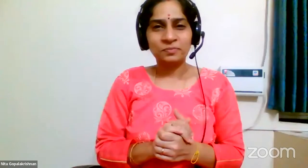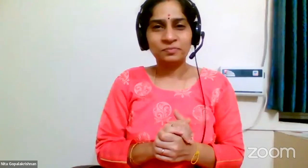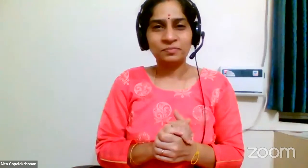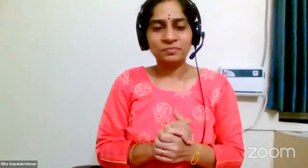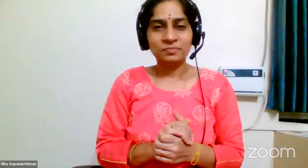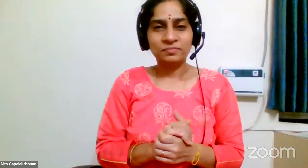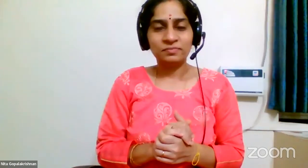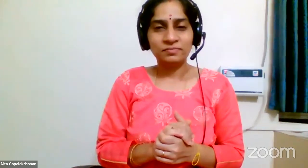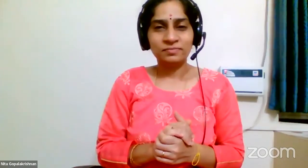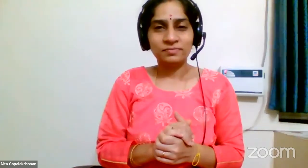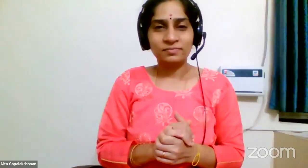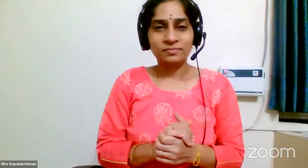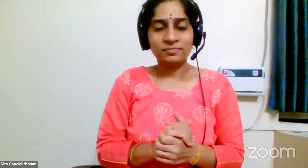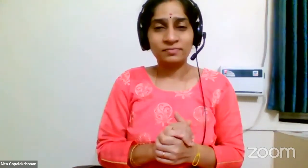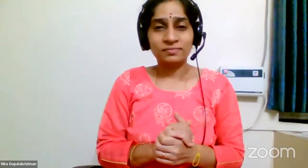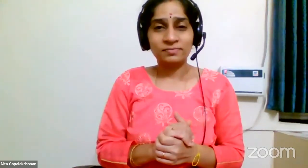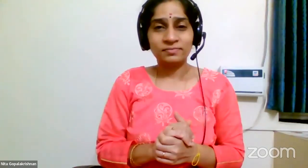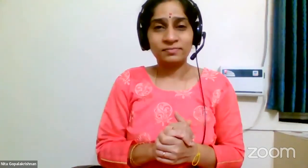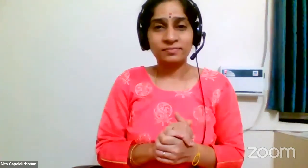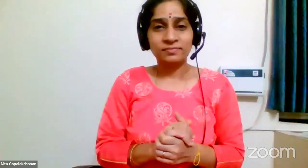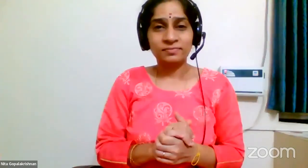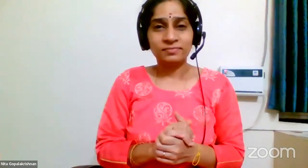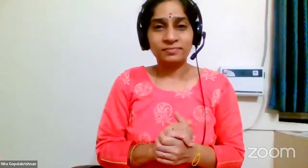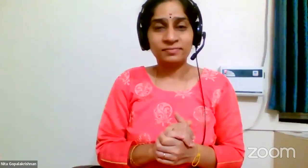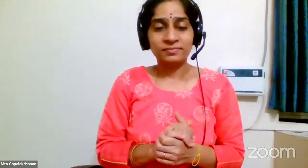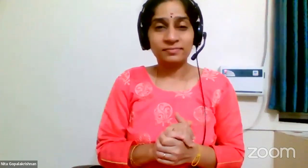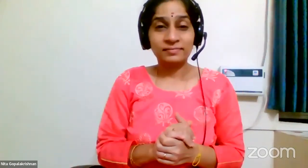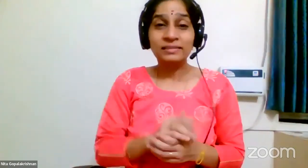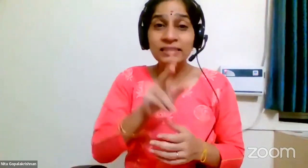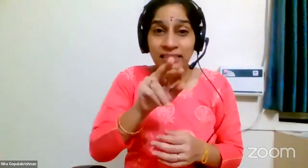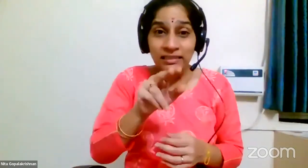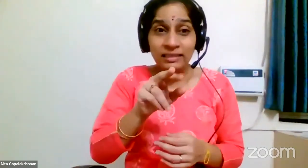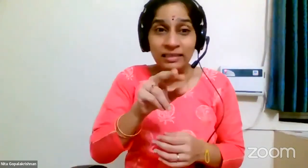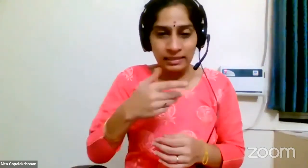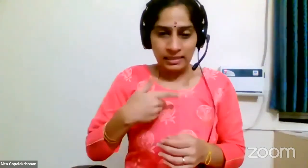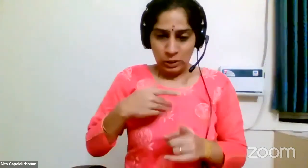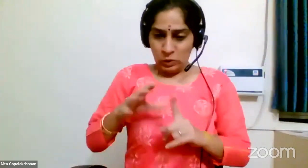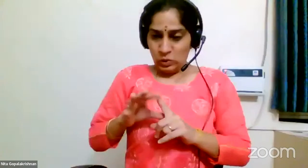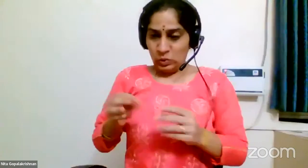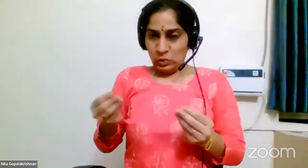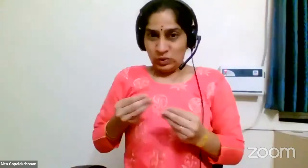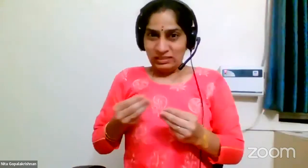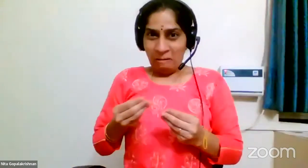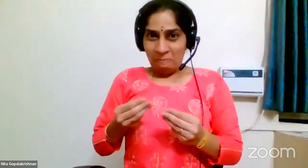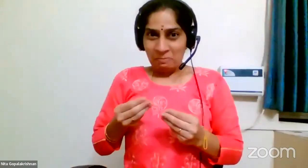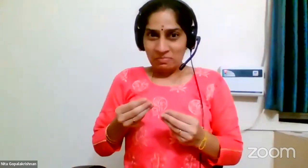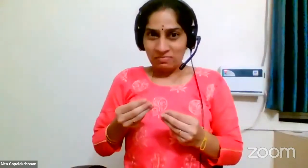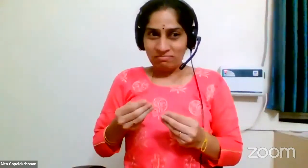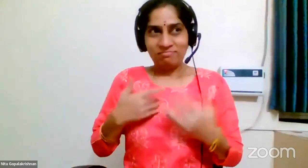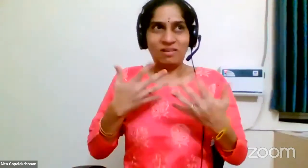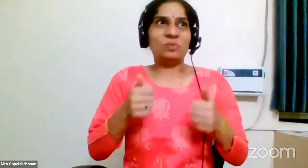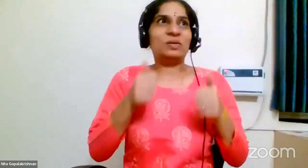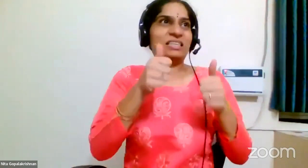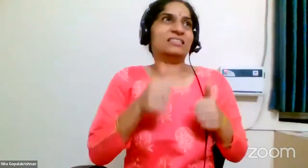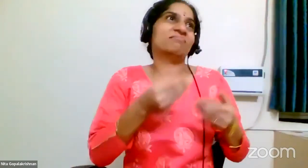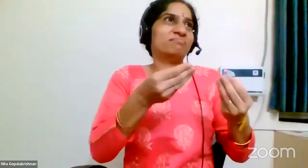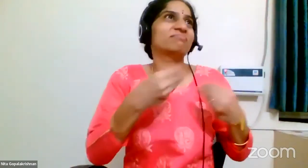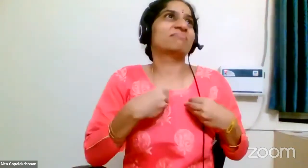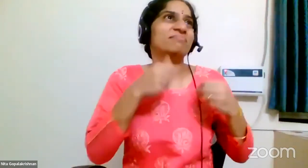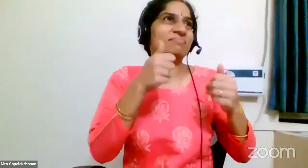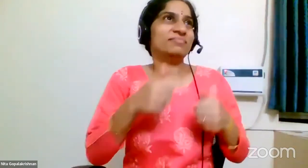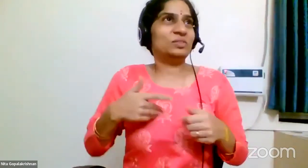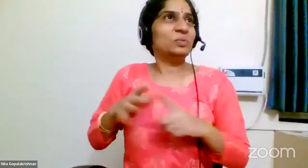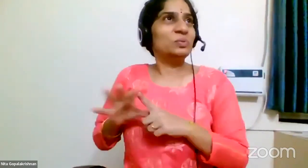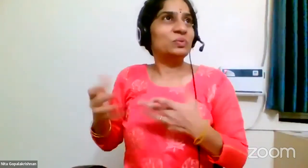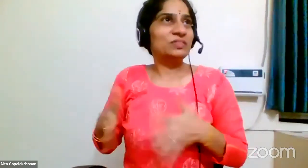और इसीलिए वो क्या करते हैं, अन्य अन्य देवी देवताओं की पूजा करते हैं, है ना। आप देखेंगे भगवान शिव की पूजा करते